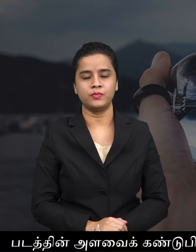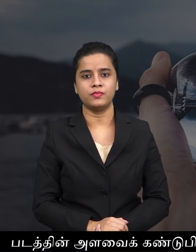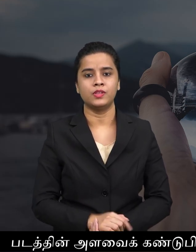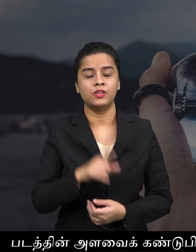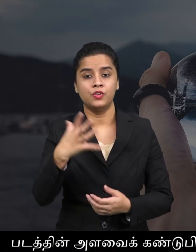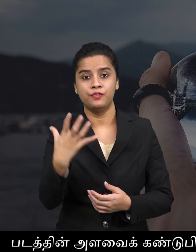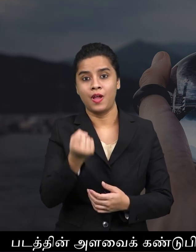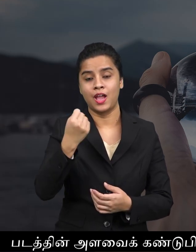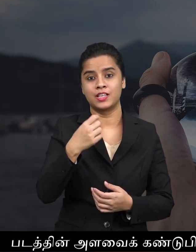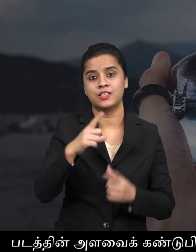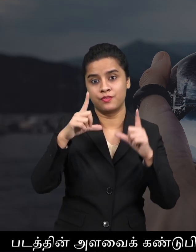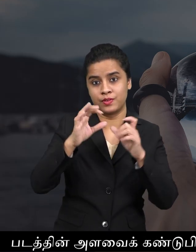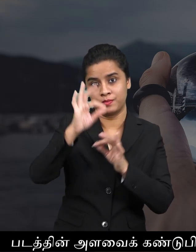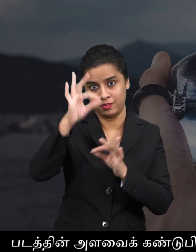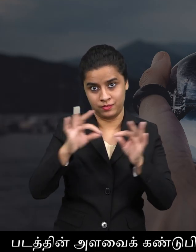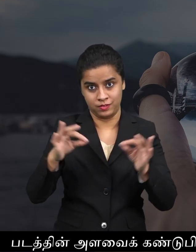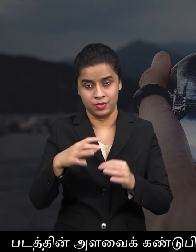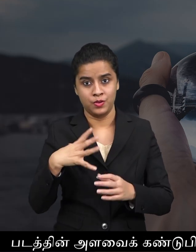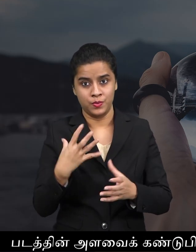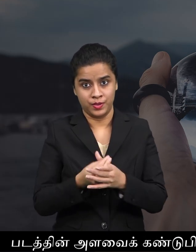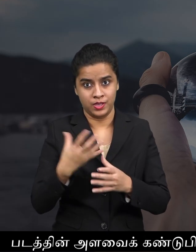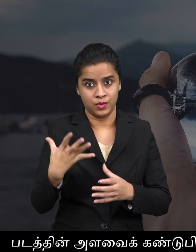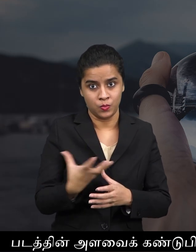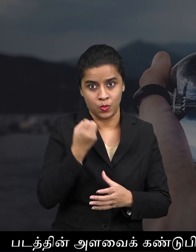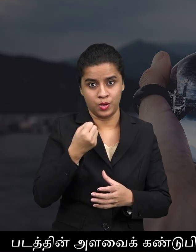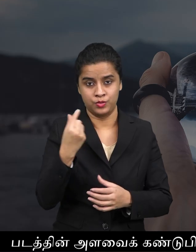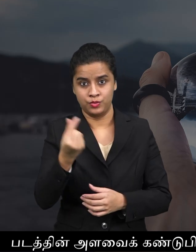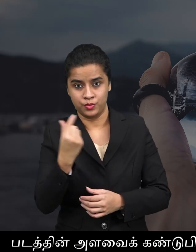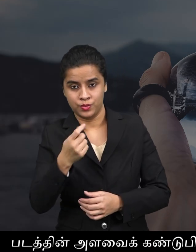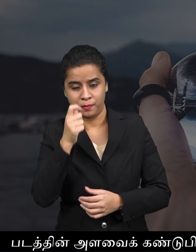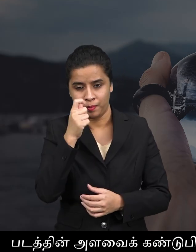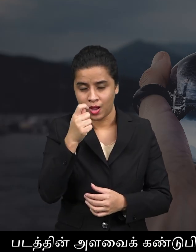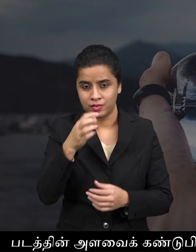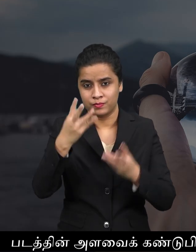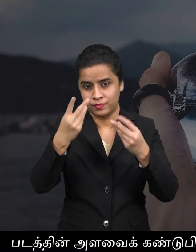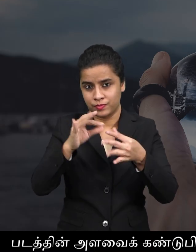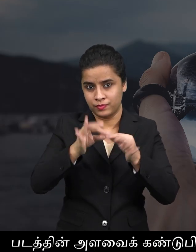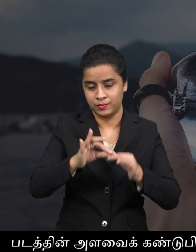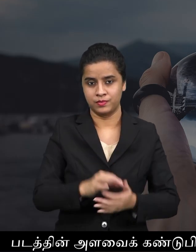படத்தின் அளவை கண்டுபிடிக்க உருப்பெருக்கம் சூத்திரத்தை பயன்படுத்தவும்.